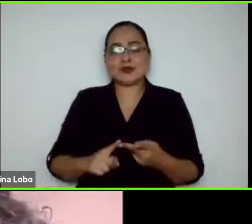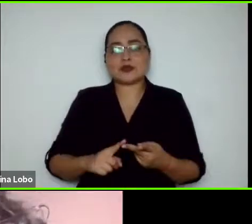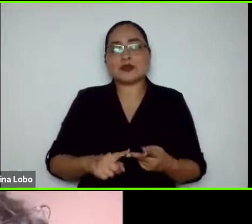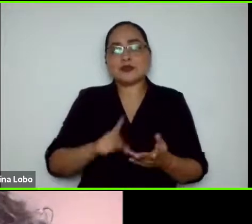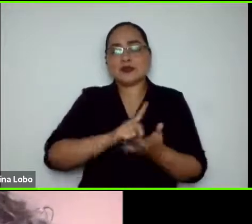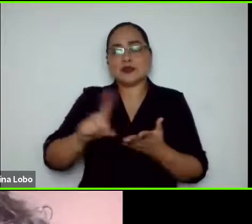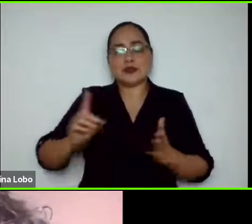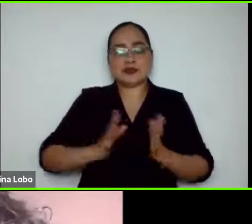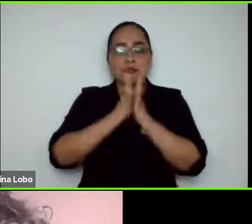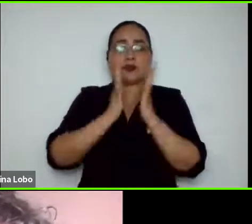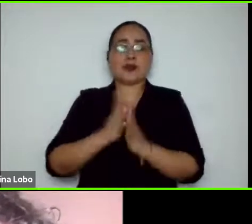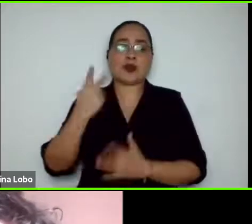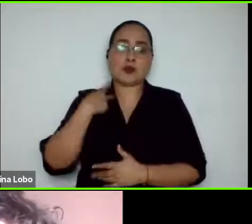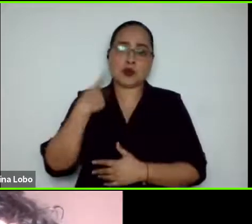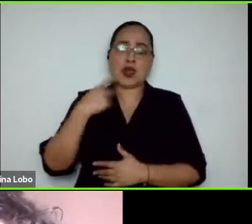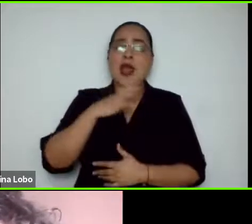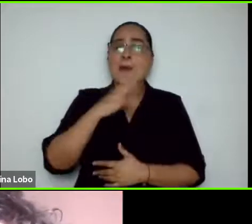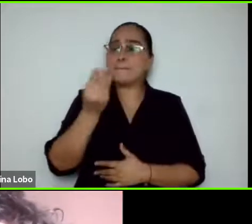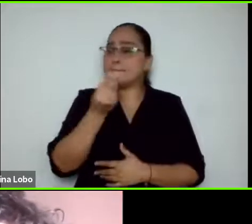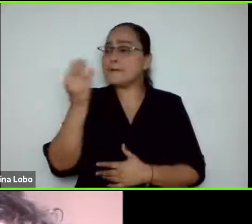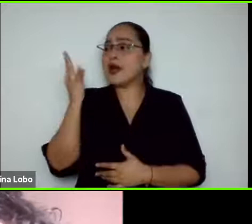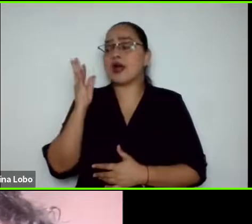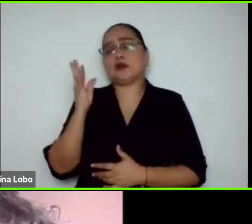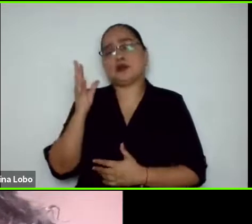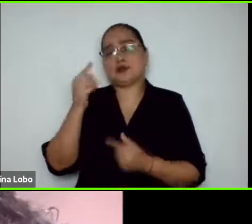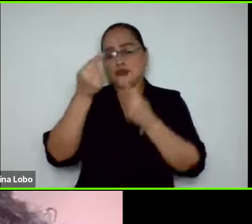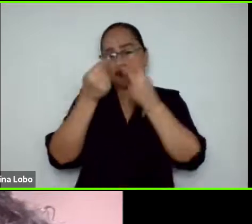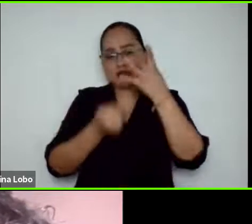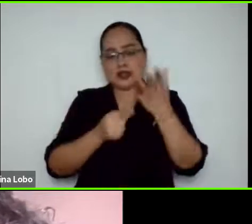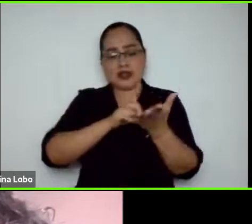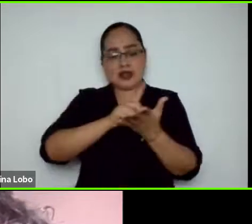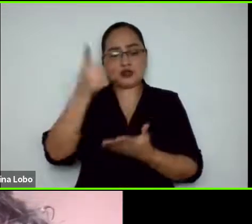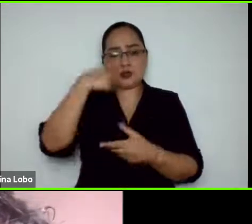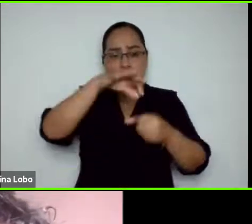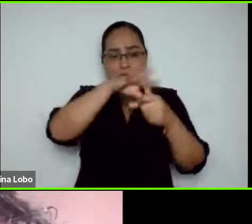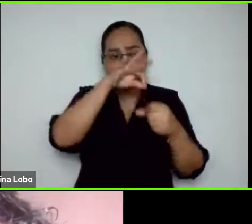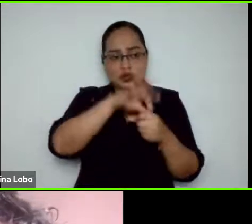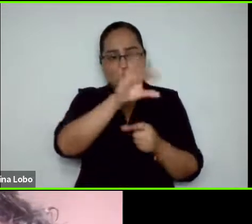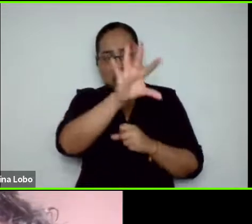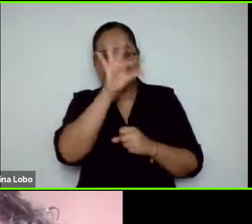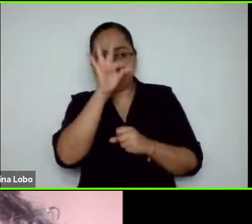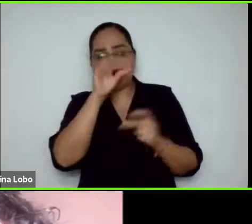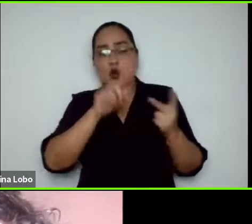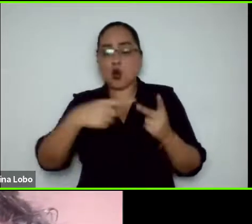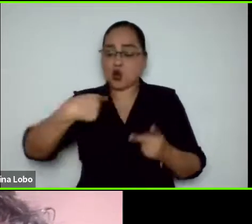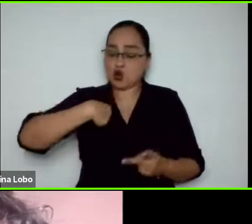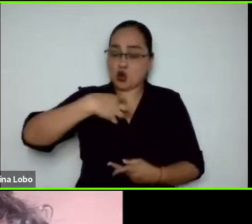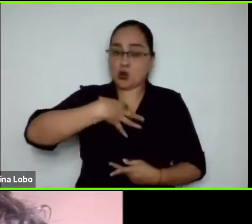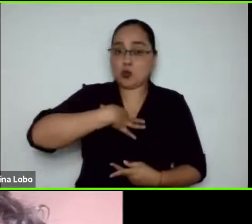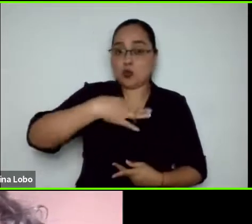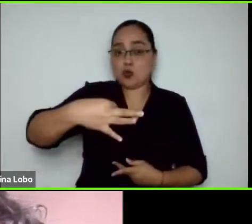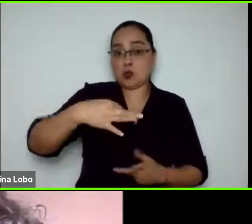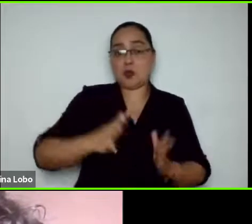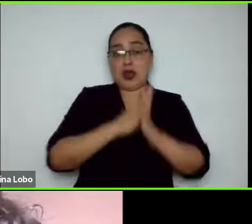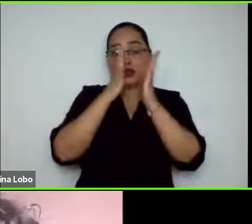participación política pueden ser varios, ¿no? Hay derecho a votar y ser votado, ¿no? Por ejemplo, en las elecciones, pero también